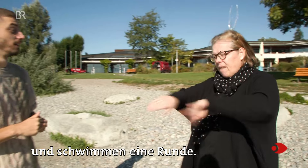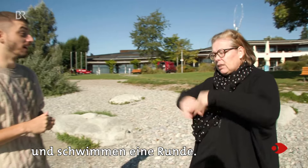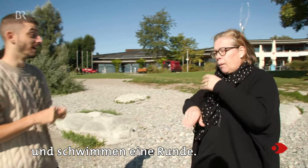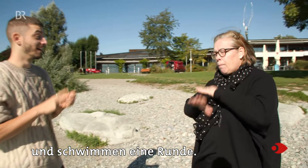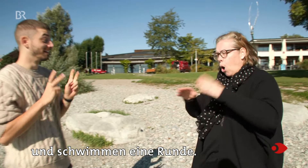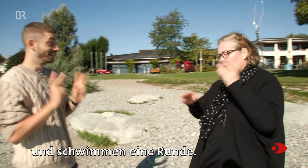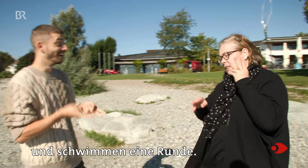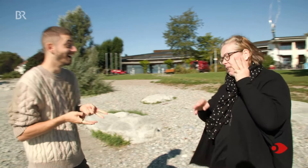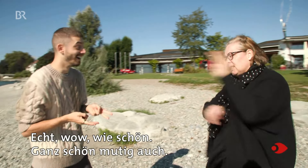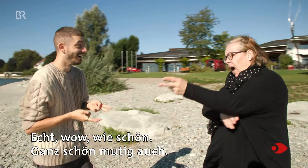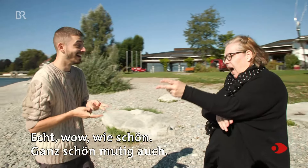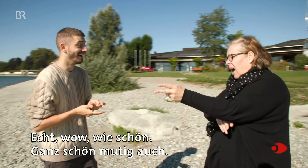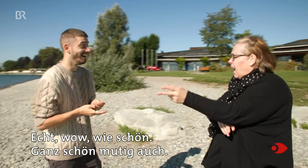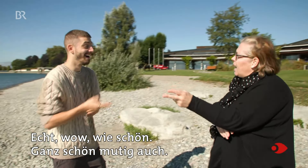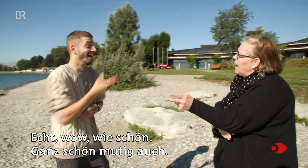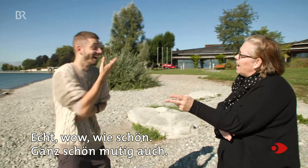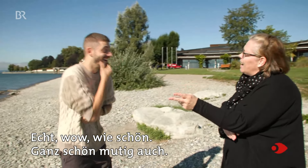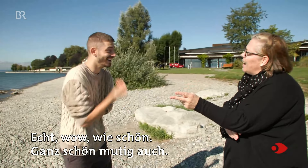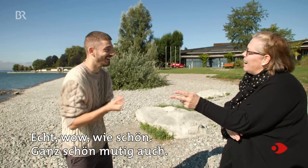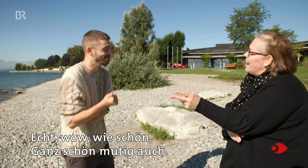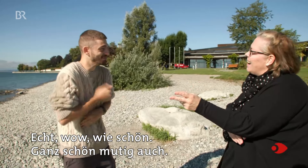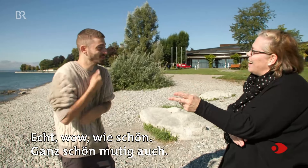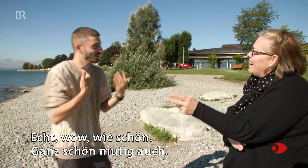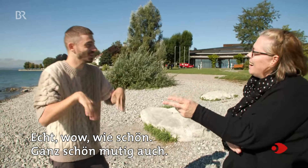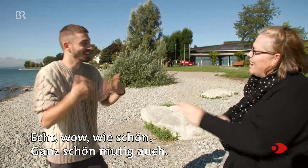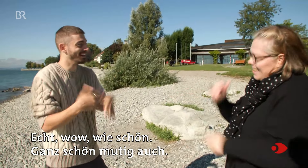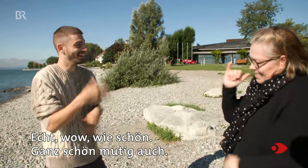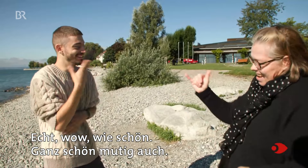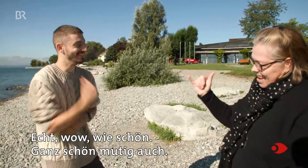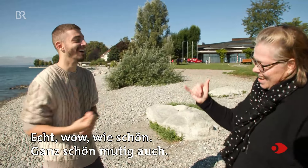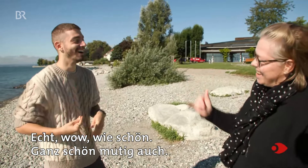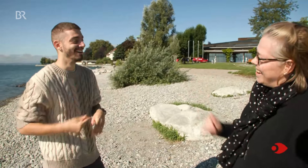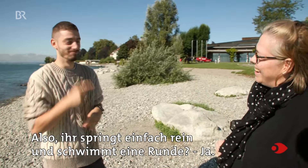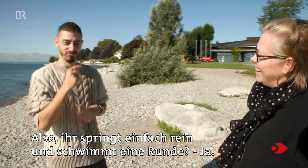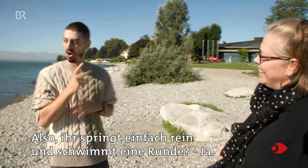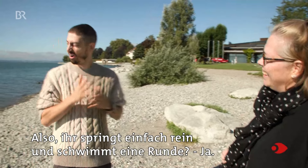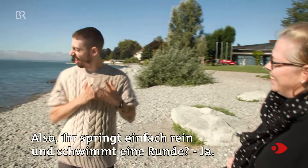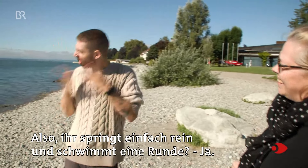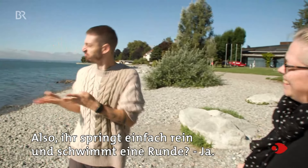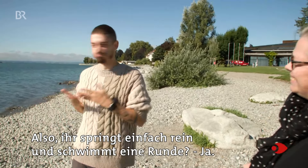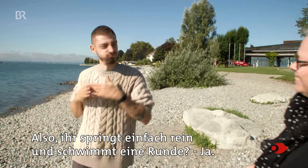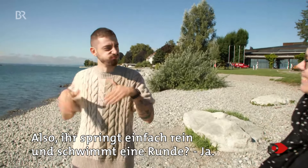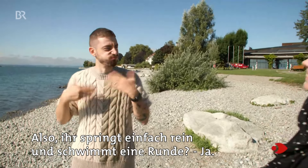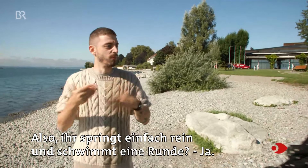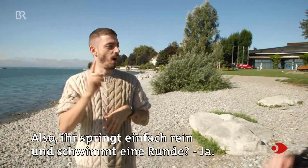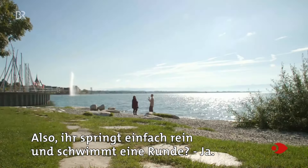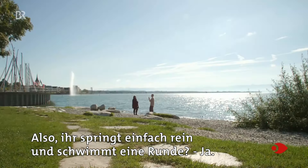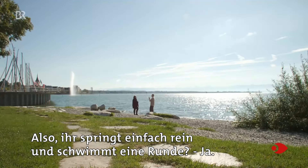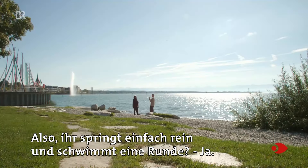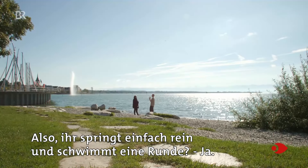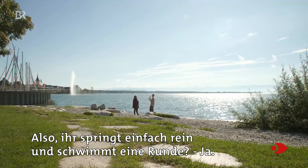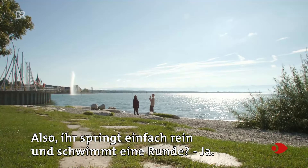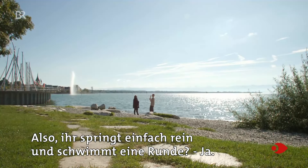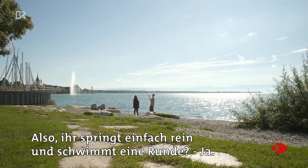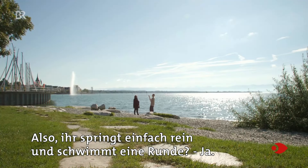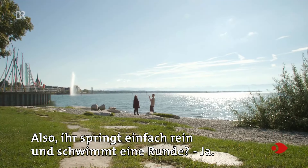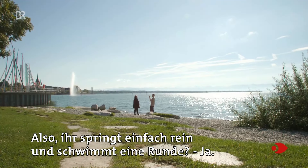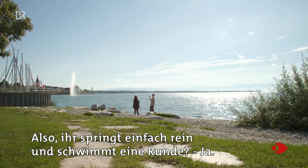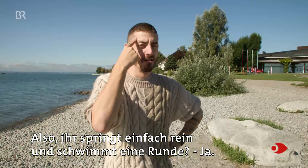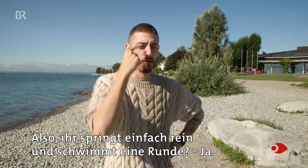eine Runde. Echt? Wow, wie schön, ganz schön mutig auch. Also ihr springt einfach rein und schwimmt eine Runde?